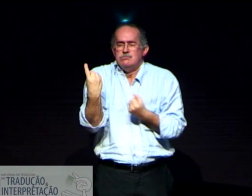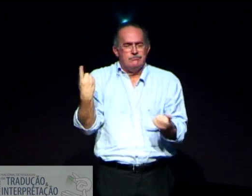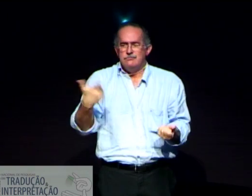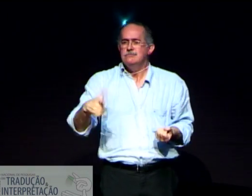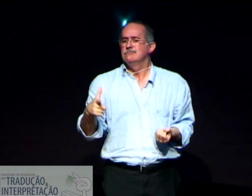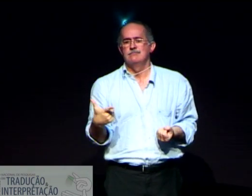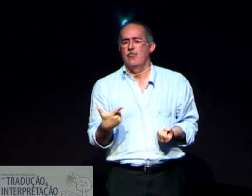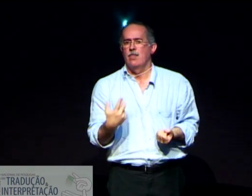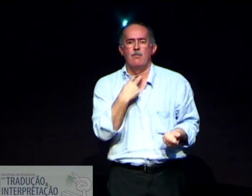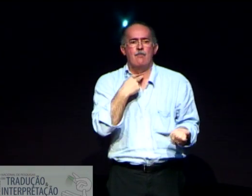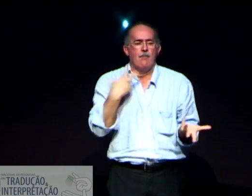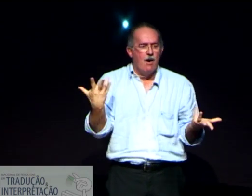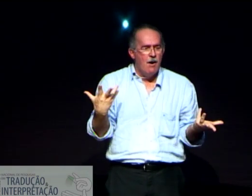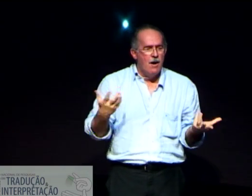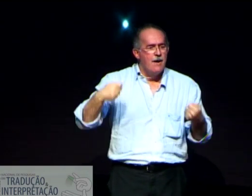concepção.